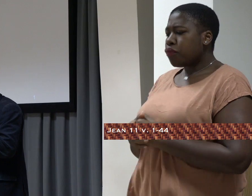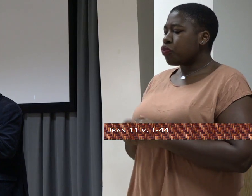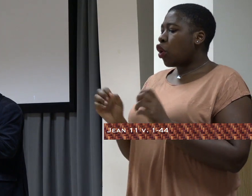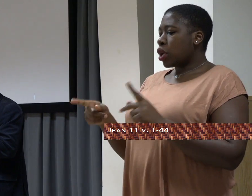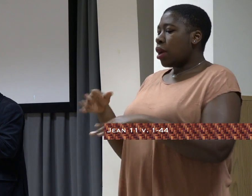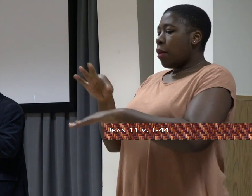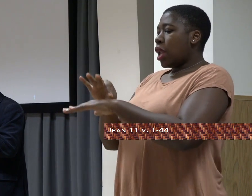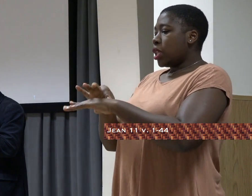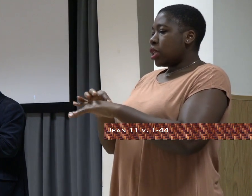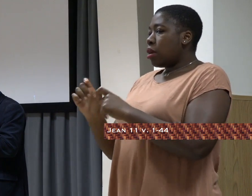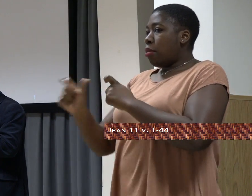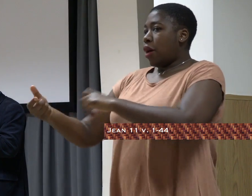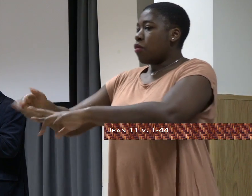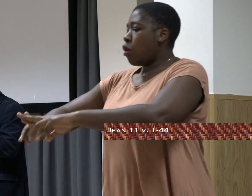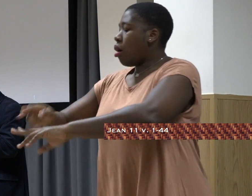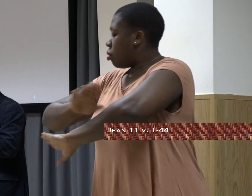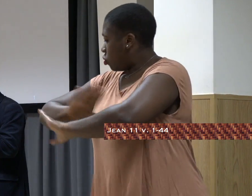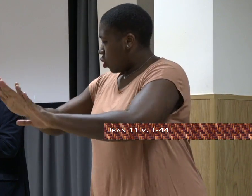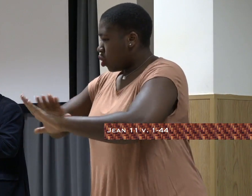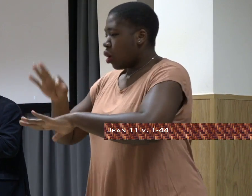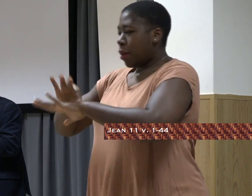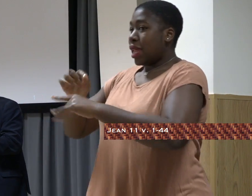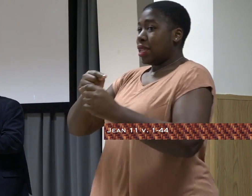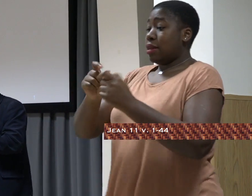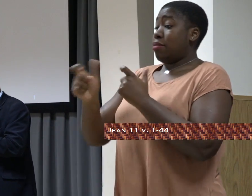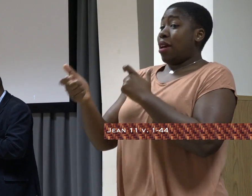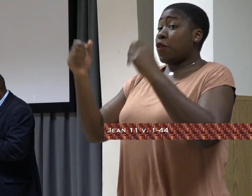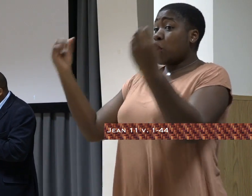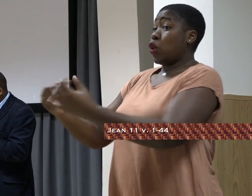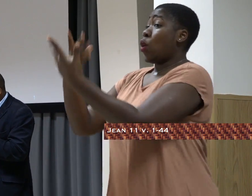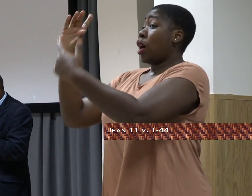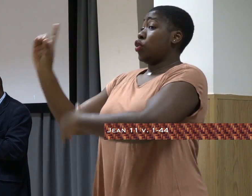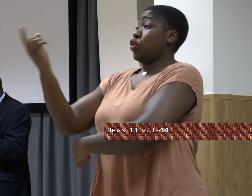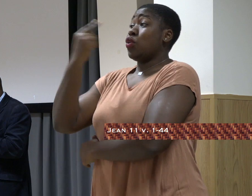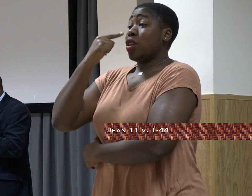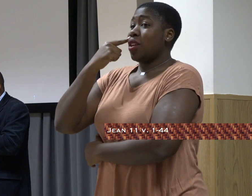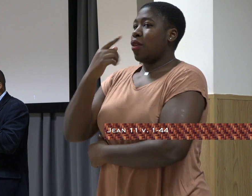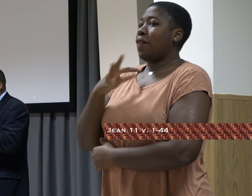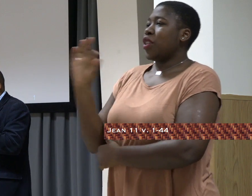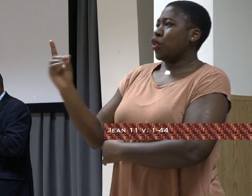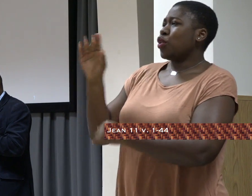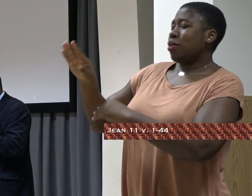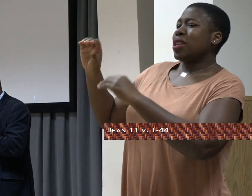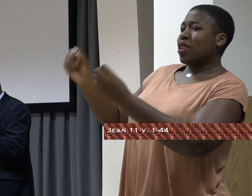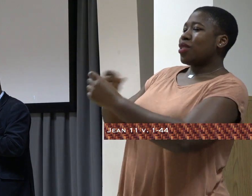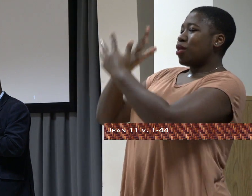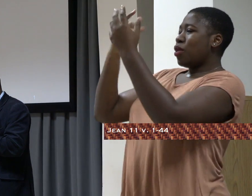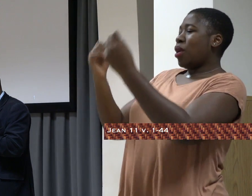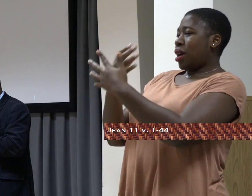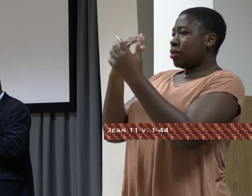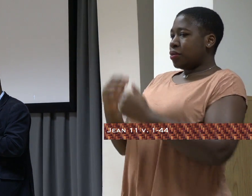point à la mort, mais elle est pour la gloire de Dieu, afin que le Fils de Dieu soit glorifié par